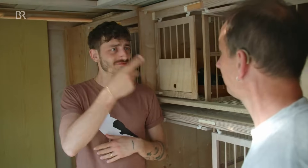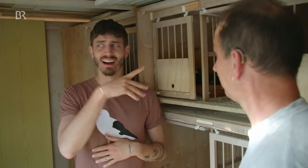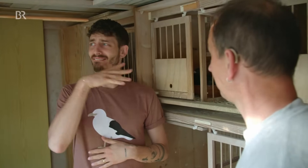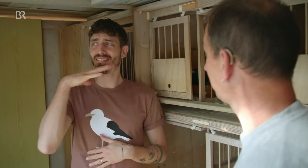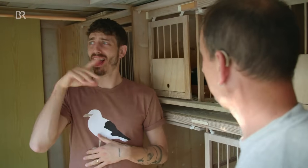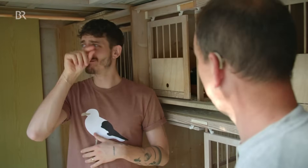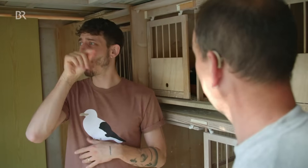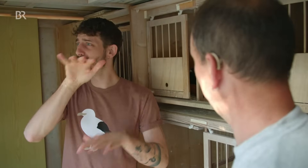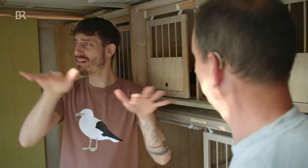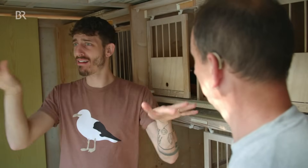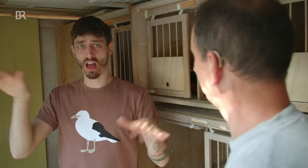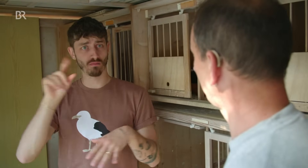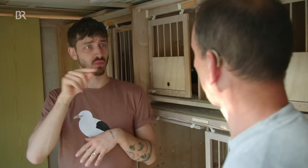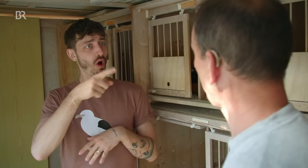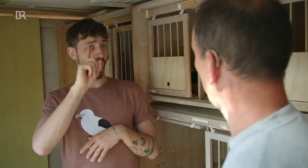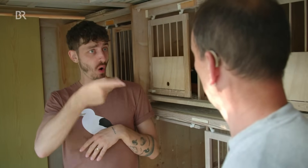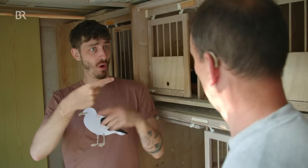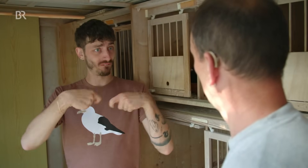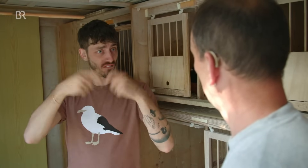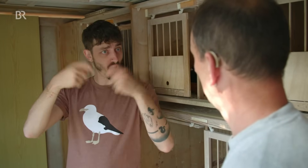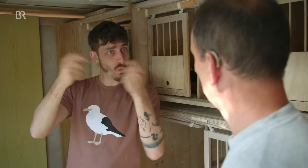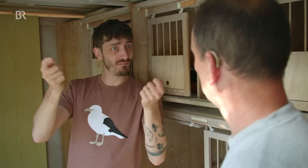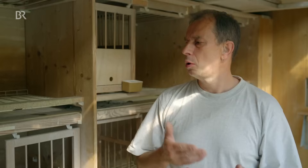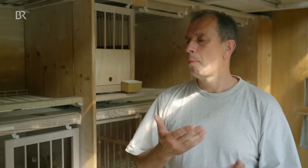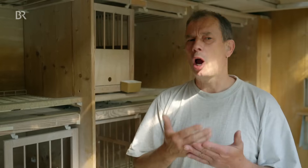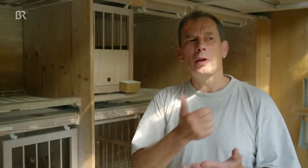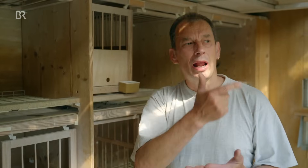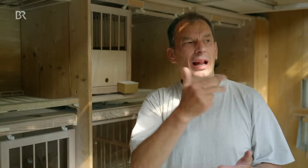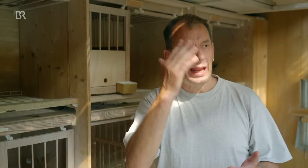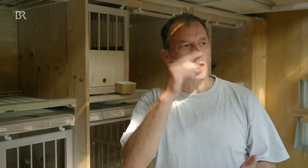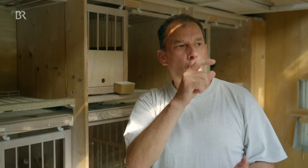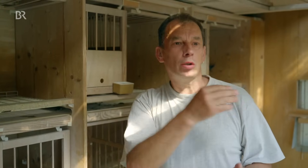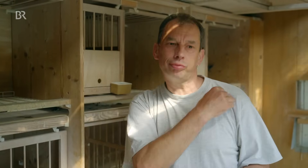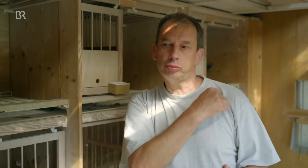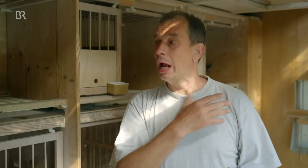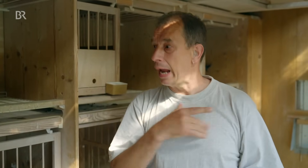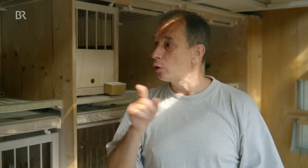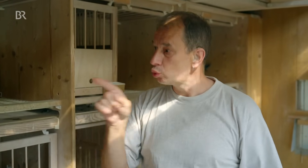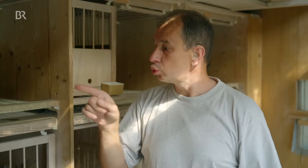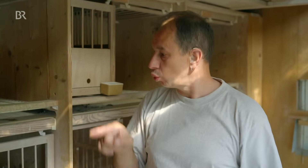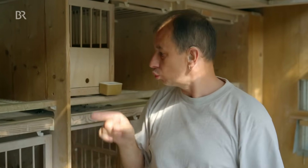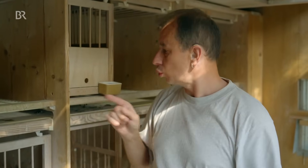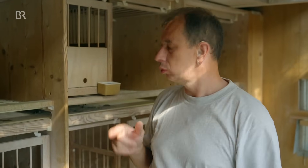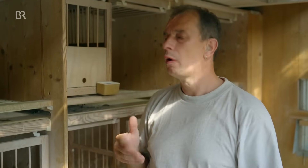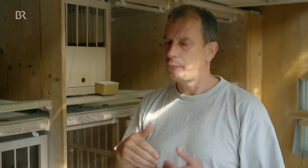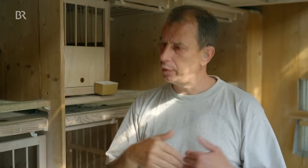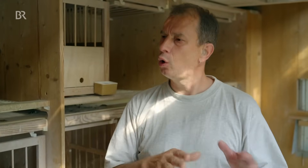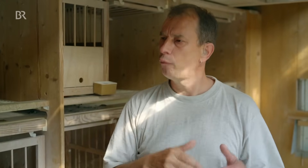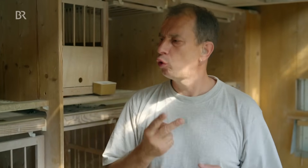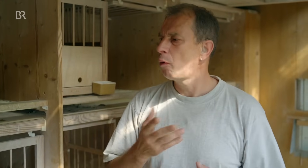Du hast hier so viele Tauben. Verkaufst du denn auch welche? Klar, wenn mich Bekannte ansprechen, ob ich welche habe, dann gebe ich schon welche her. Ich kann ja nicht